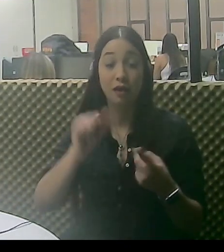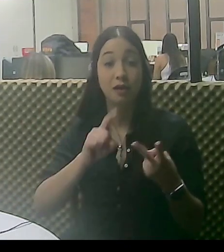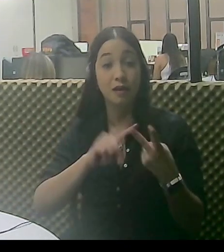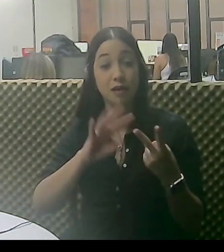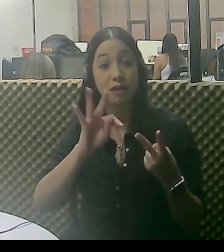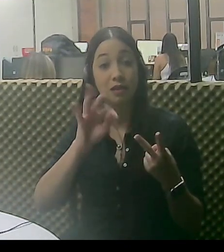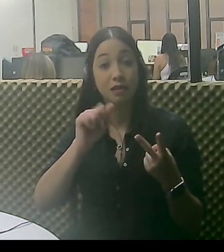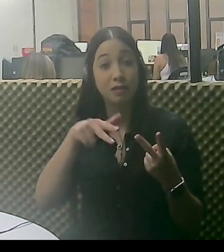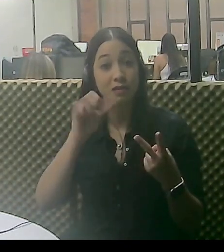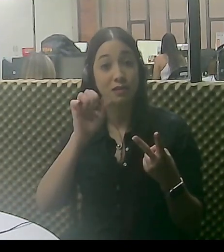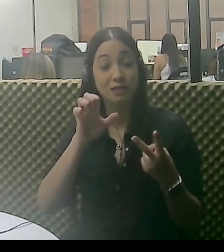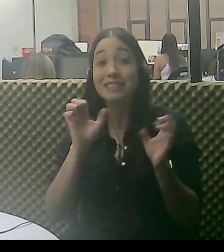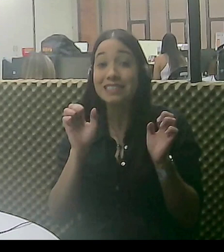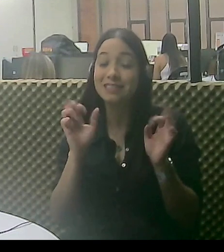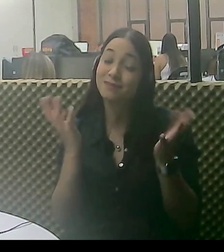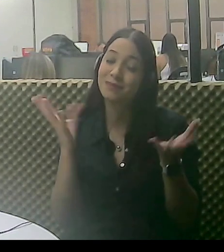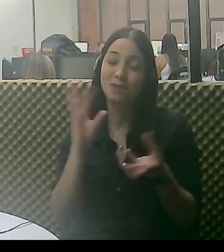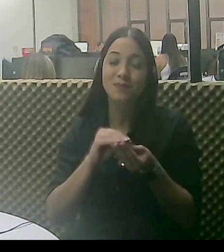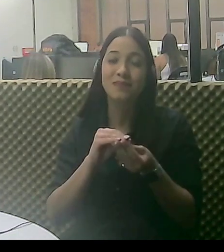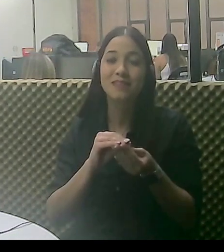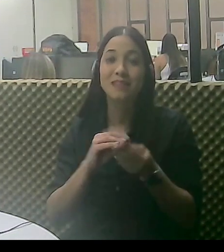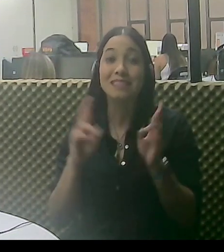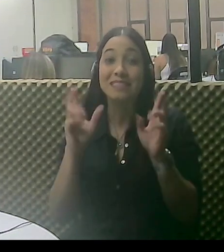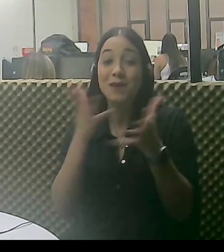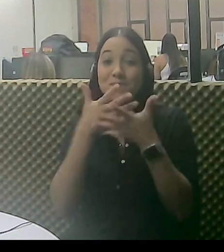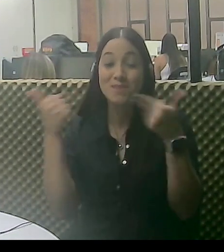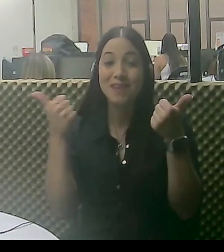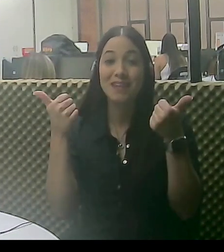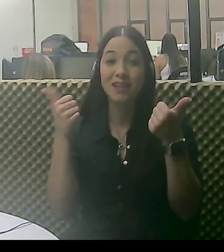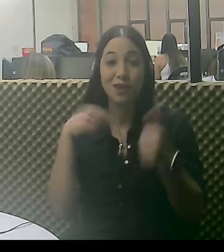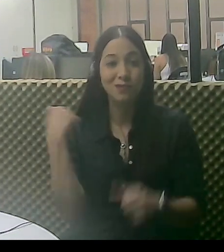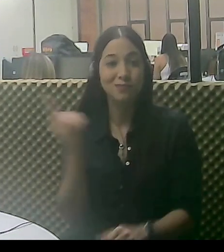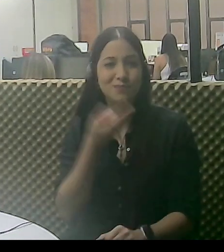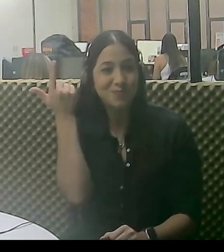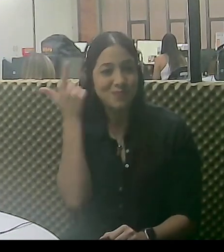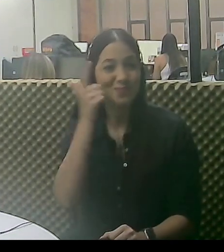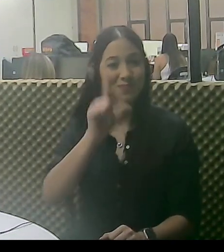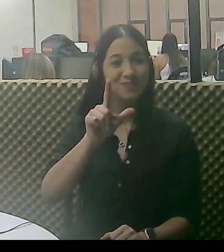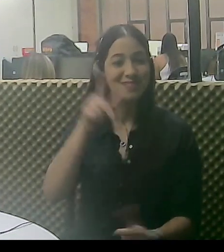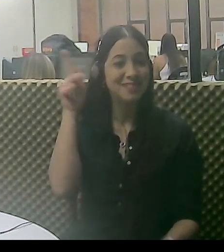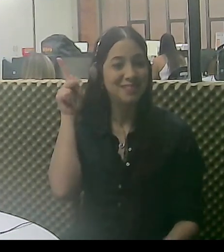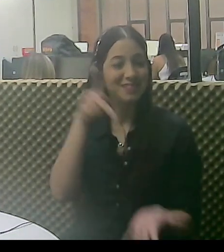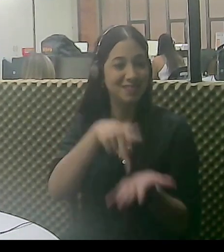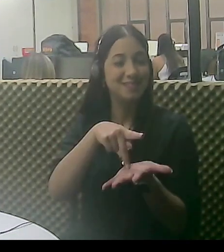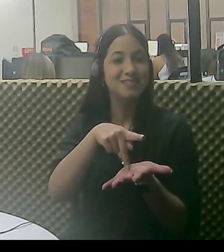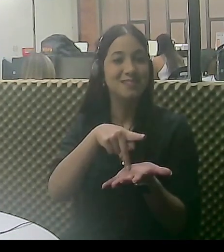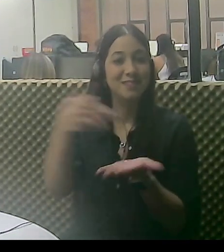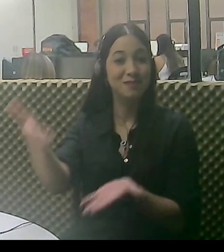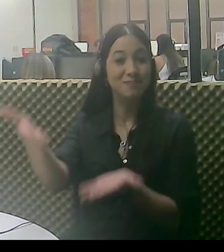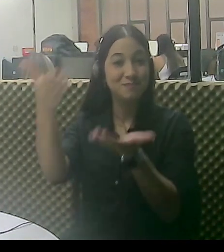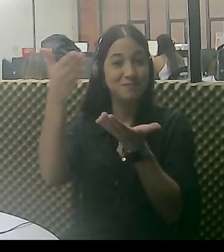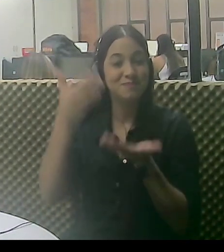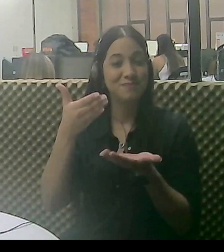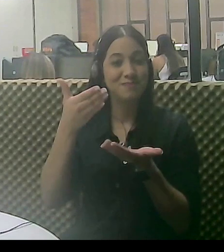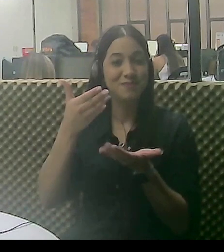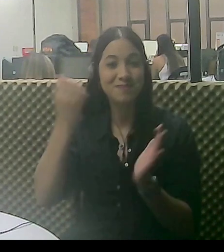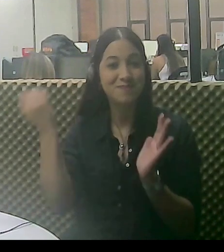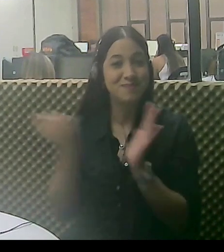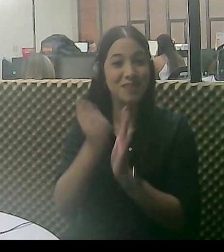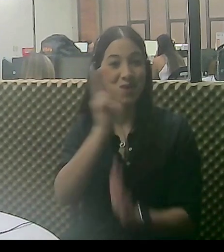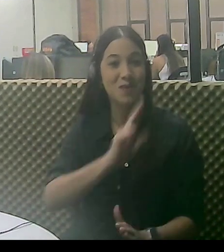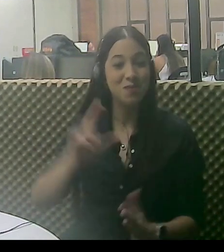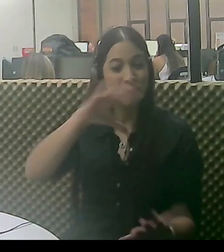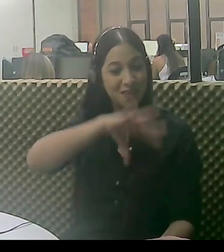a Tayana Medeiros. Enfim, a expectativa é a melhor possível para que a gente consiga trazer aí para a história de Uberlândia o